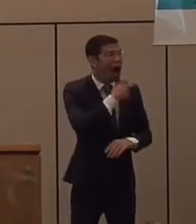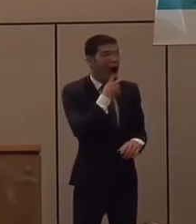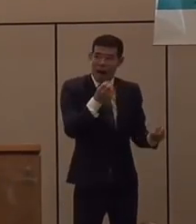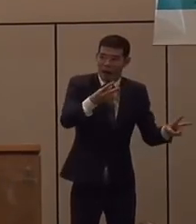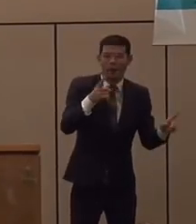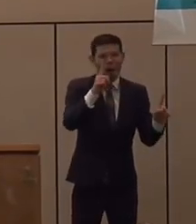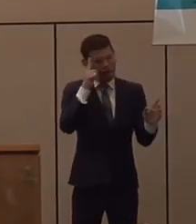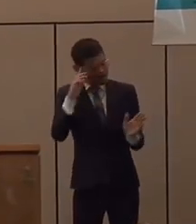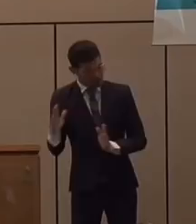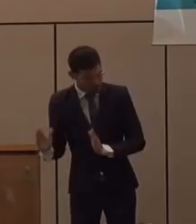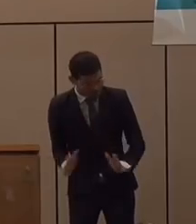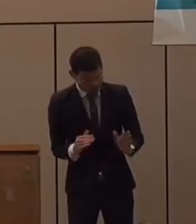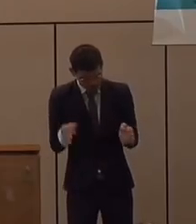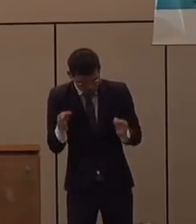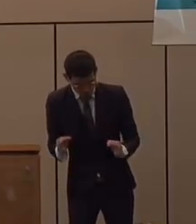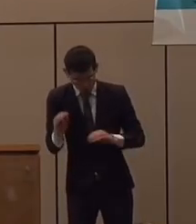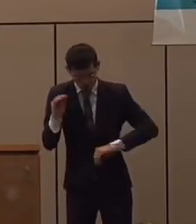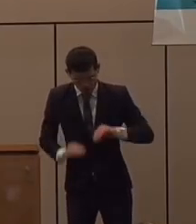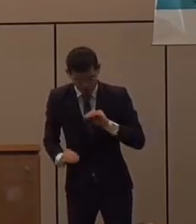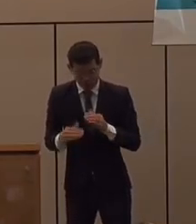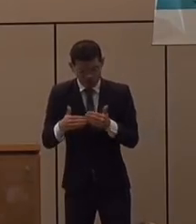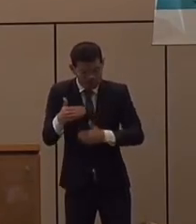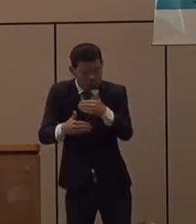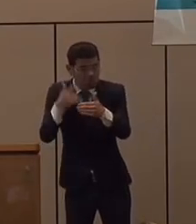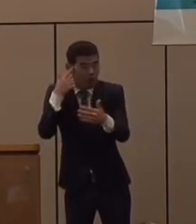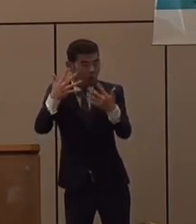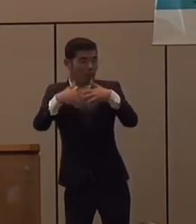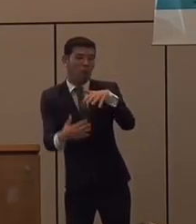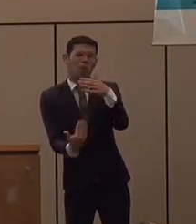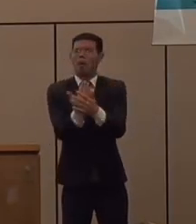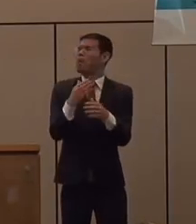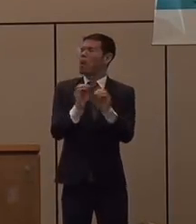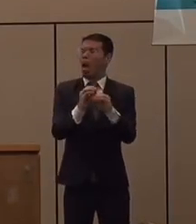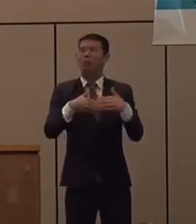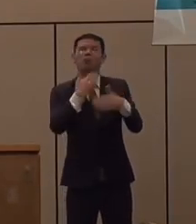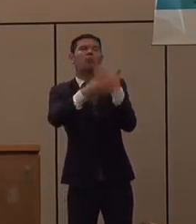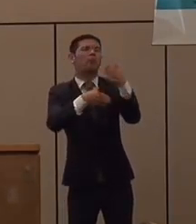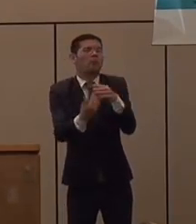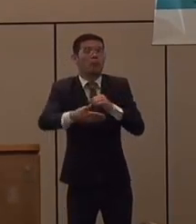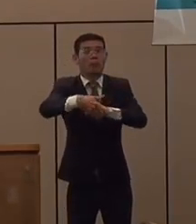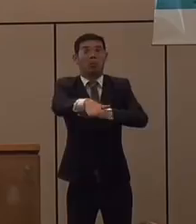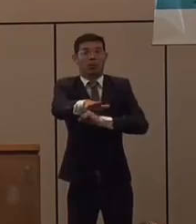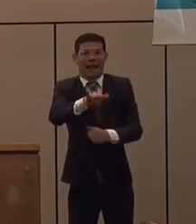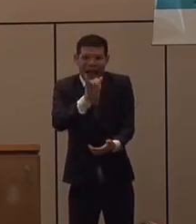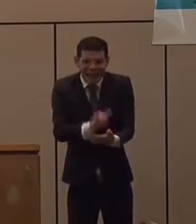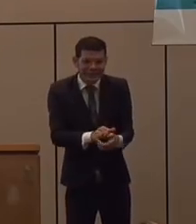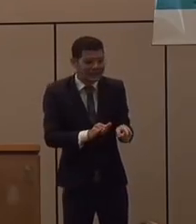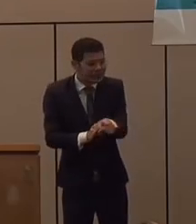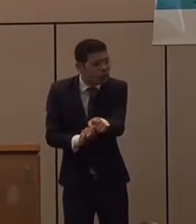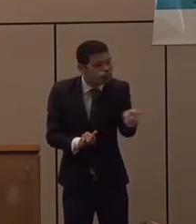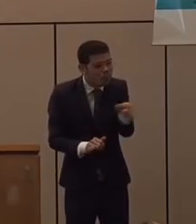decidió formar una empresa para eso sino que se le fue dando de manera espontánea y llevar a esas personas que estaban acostumbradas a hacer las cosas de una